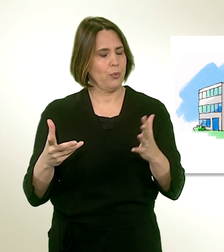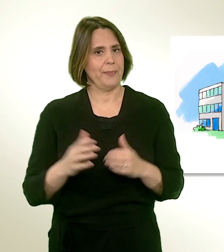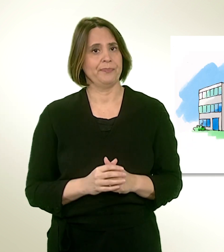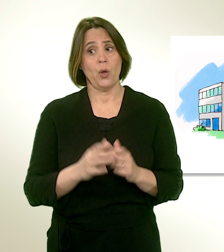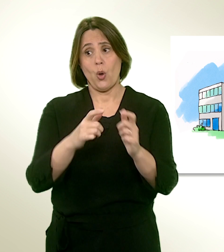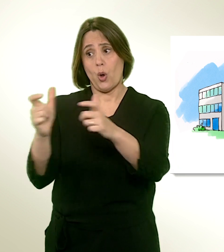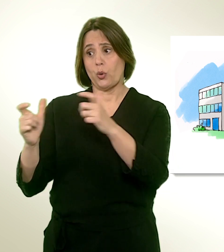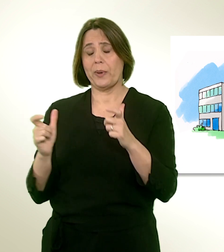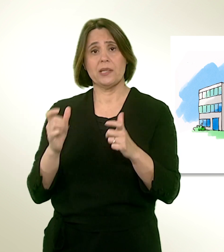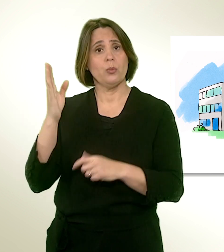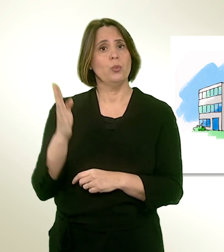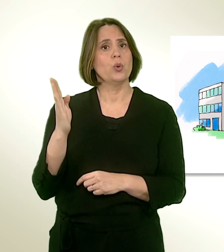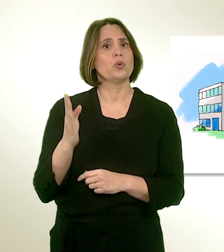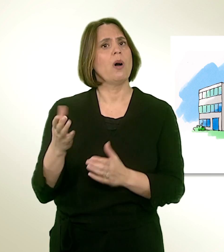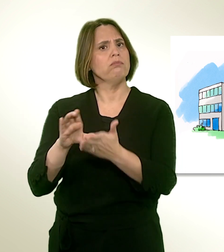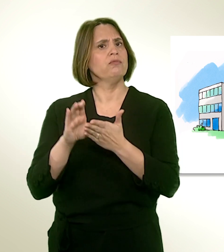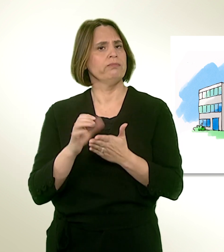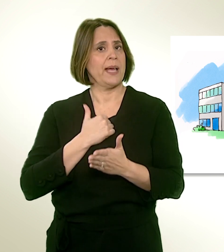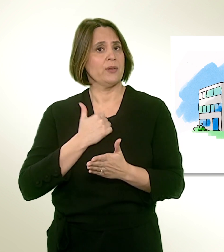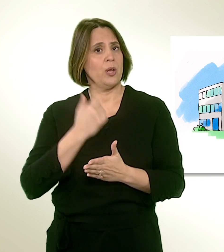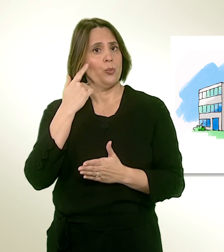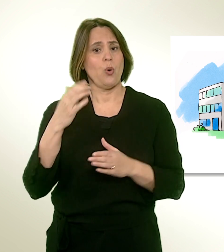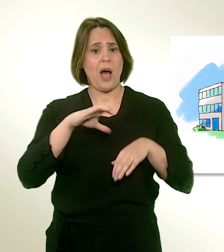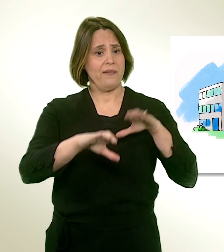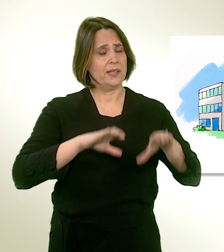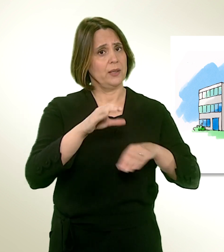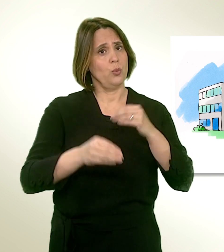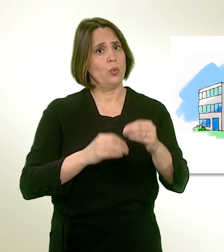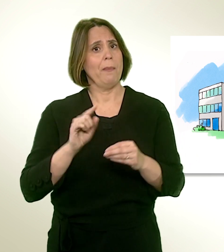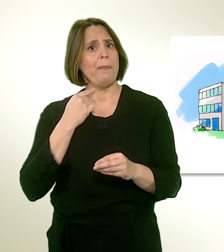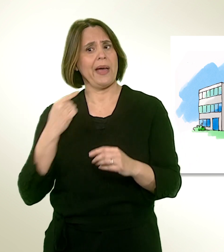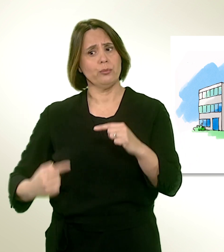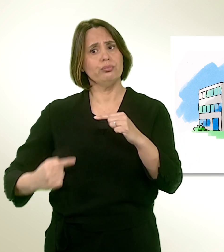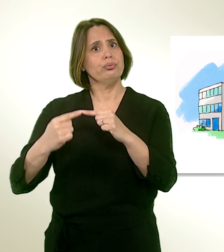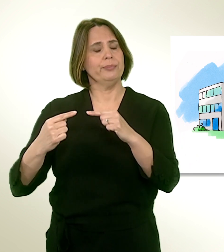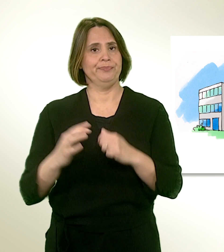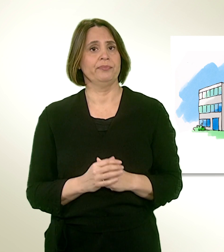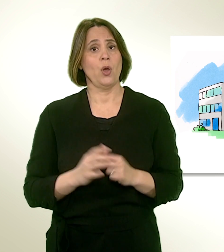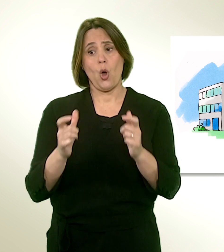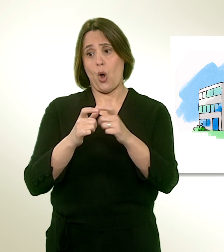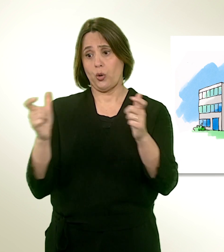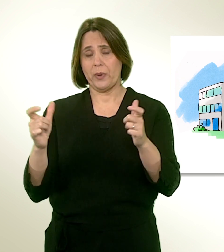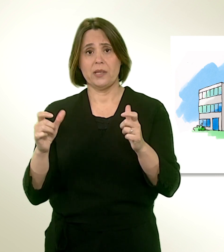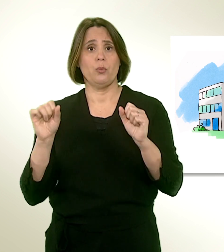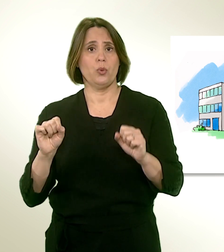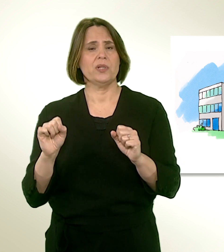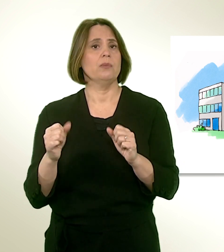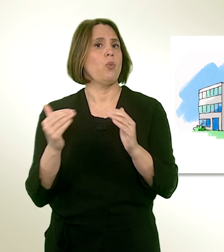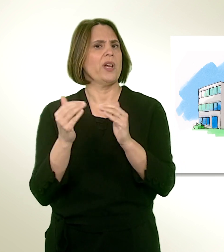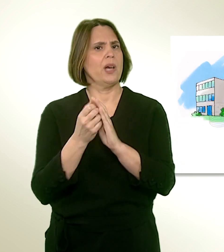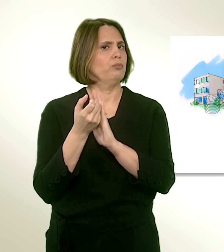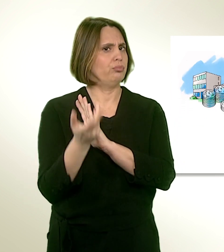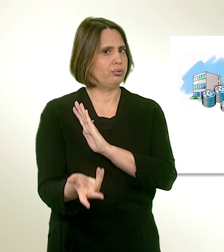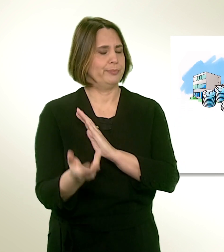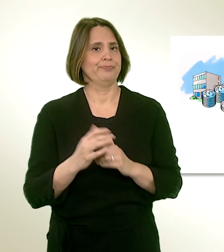ont besoin de fonds propres, notamment pour investir ou pour couvrir des pertes. Une entreprise a plusieurs moyens pour lever de nouveaux fonds